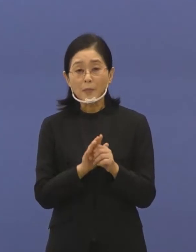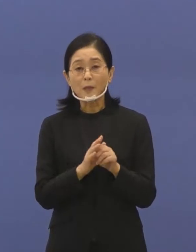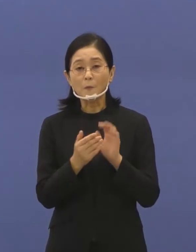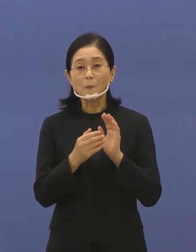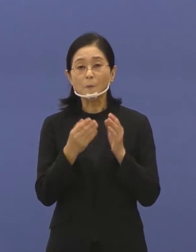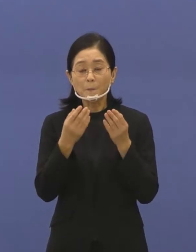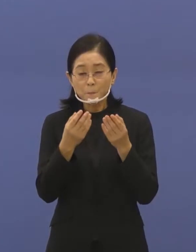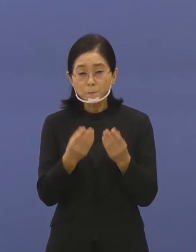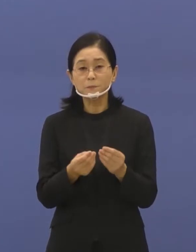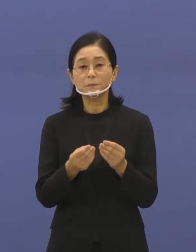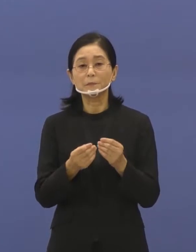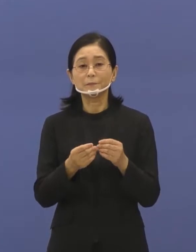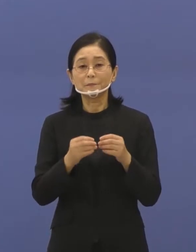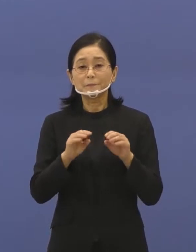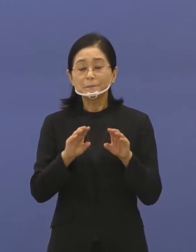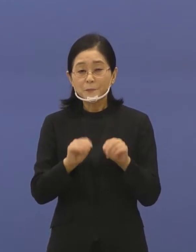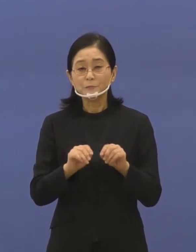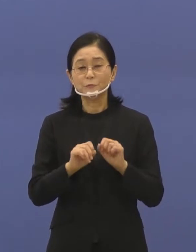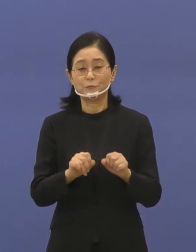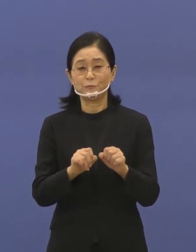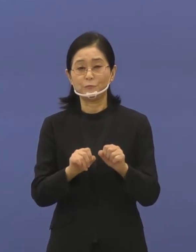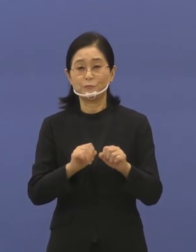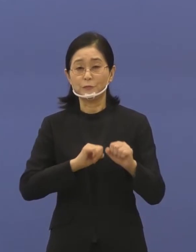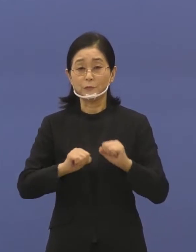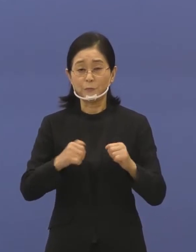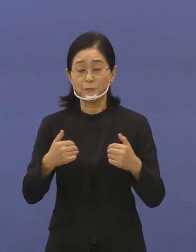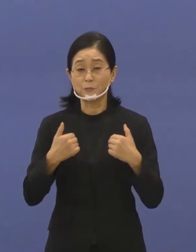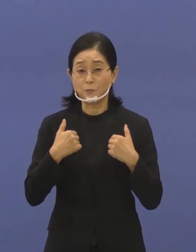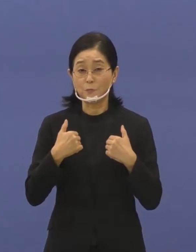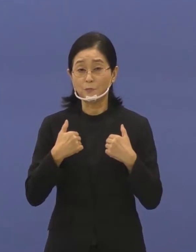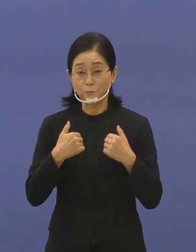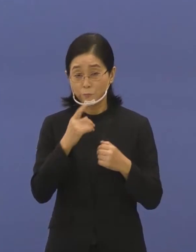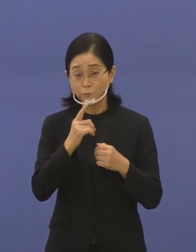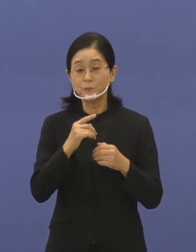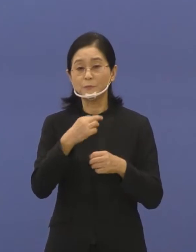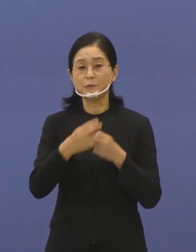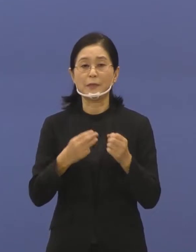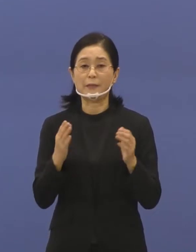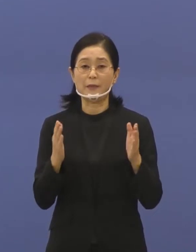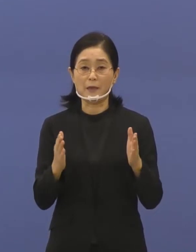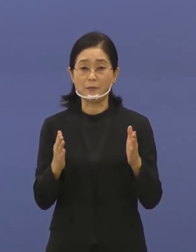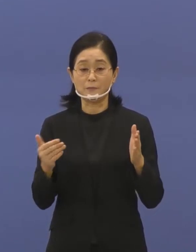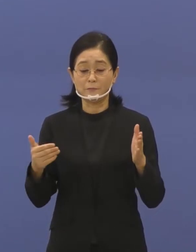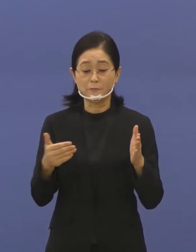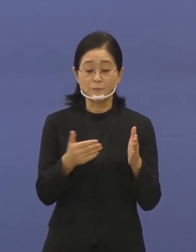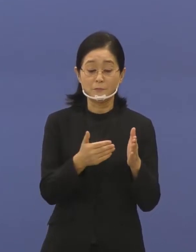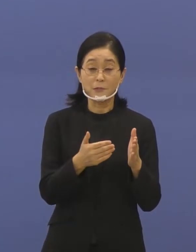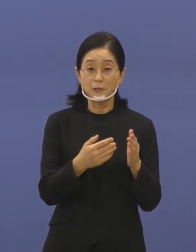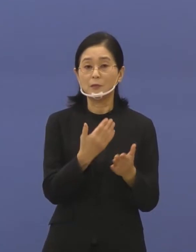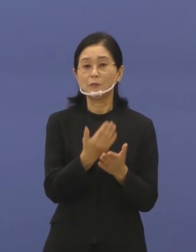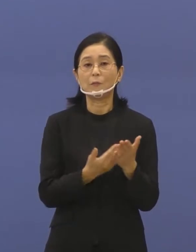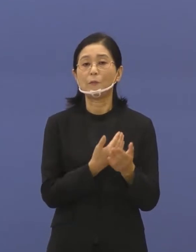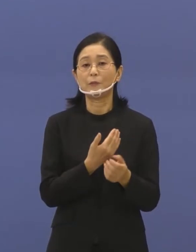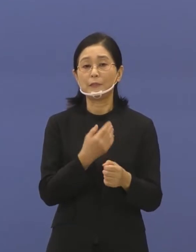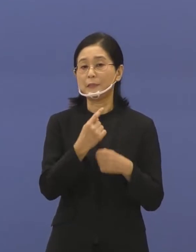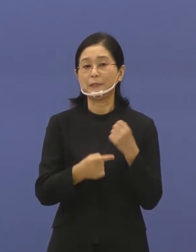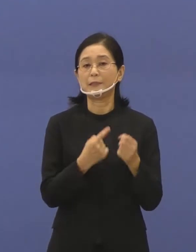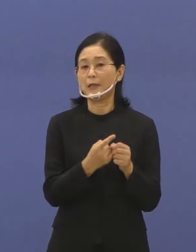いかなければならないという過去3年であり、そして残り1年というところです。